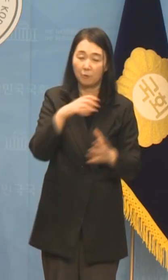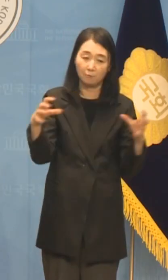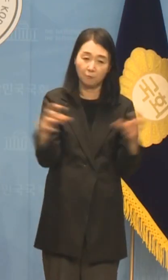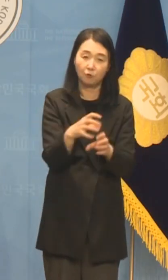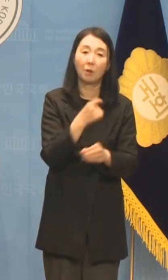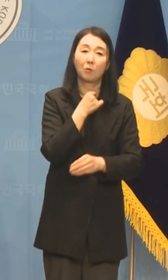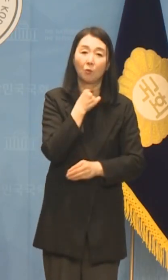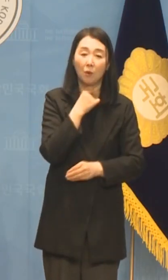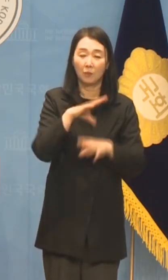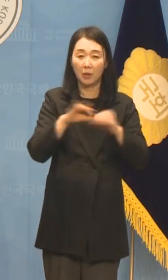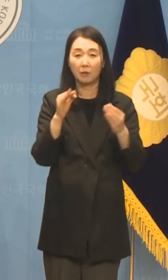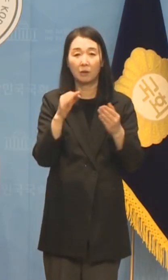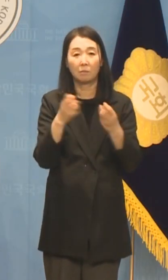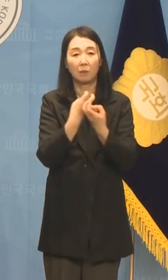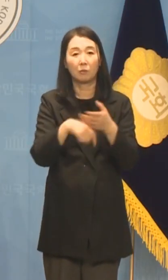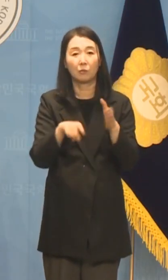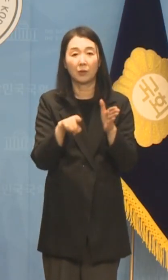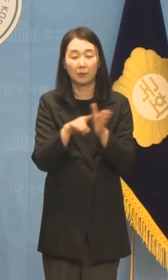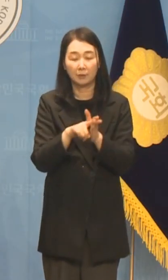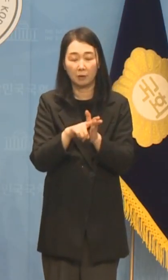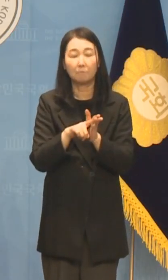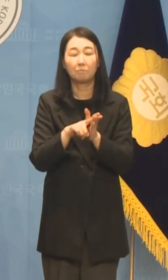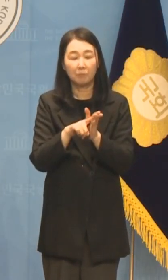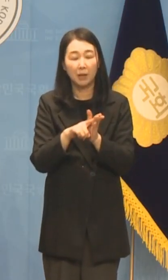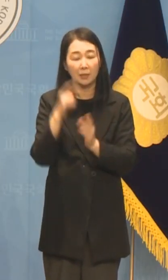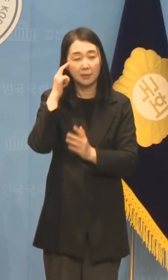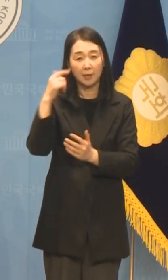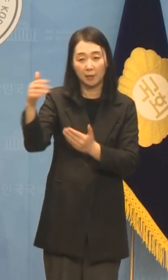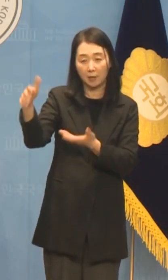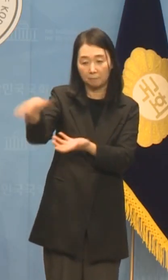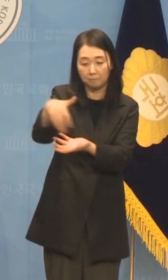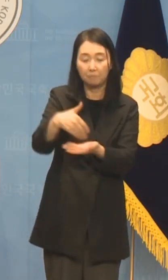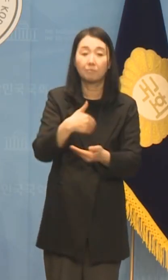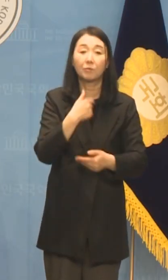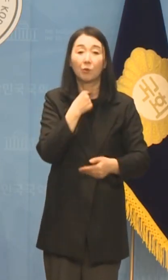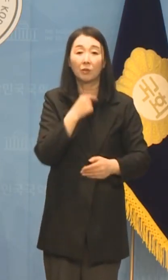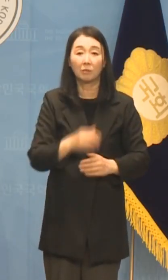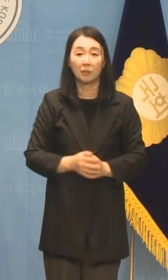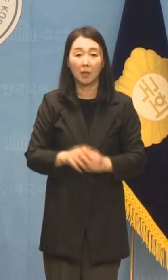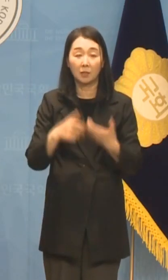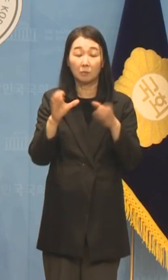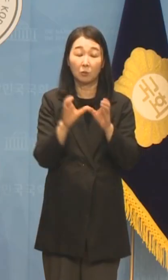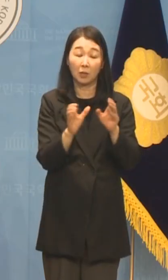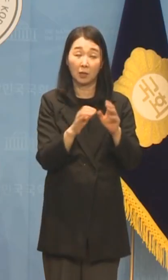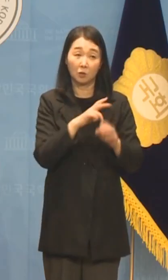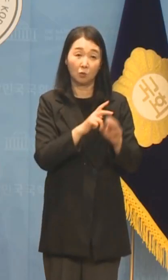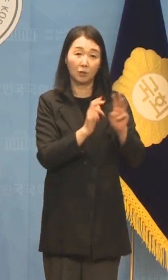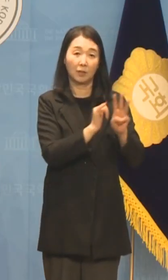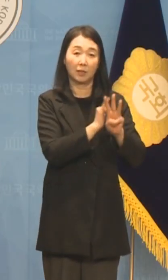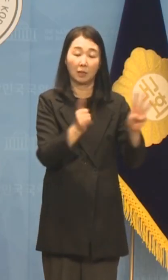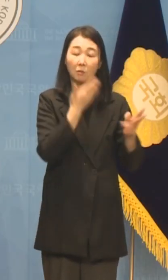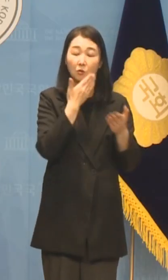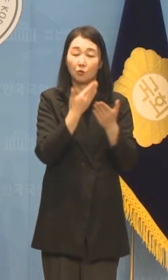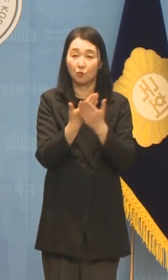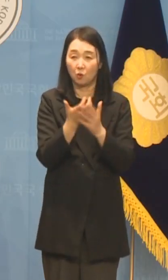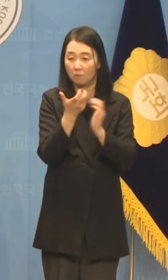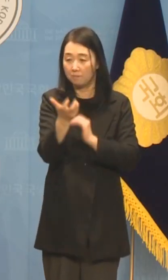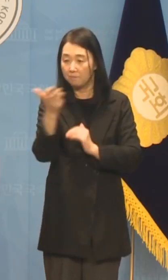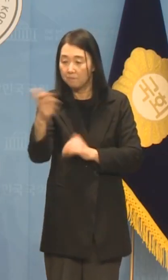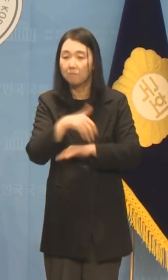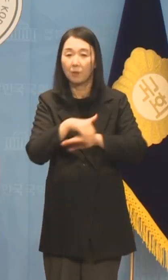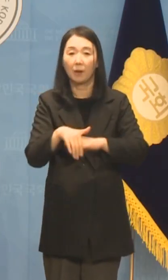취합하고 해결책 마련을 위해 여론을 모으겠습니다. 진보당 3명의 의원이 주요 매장을